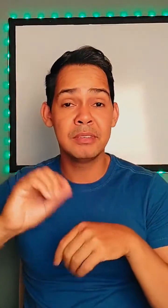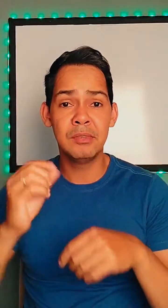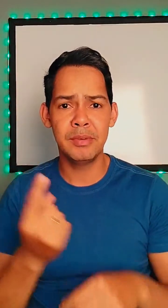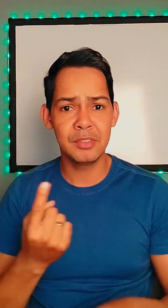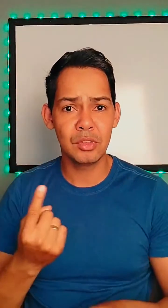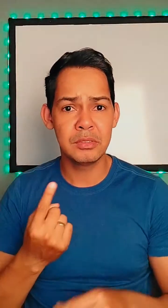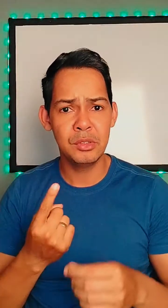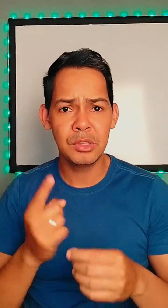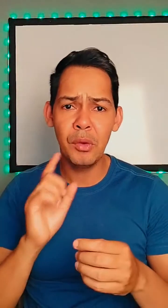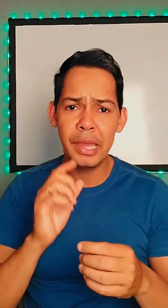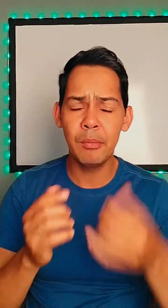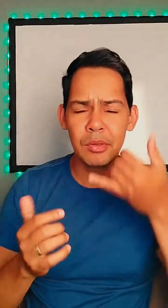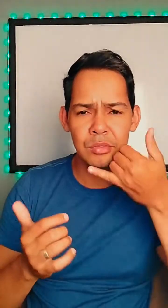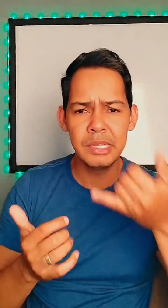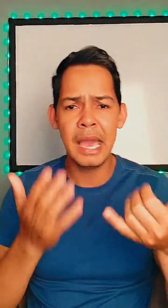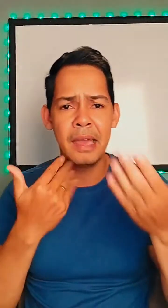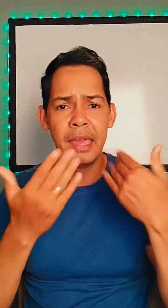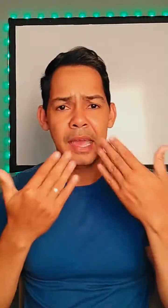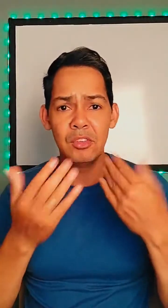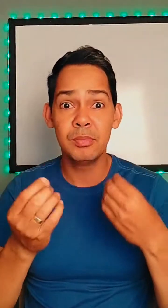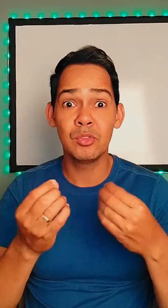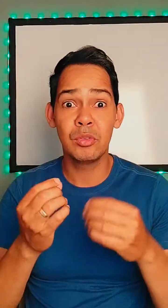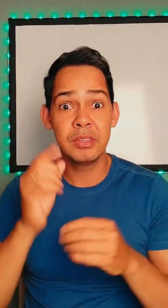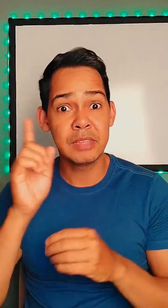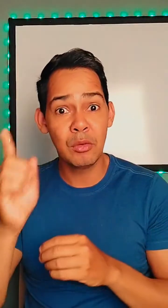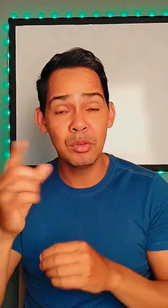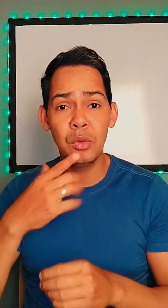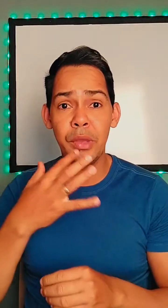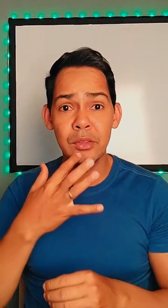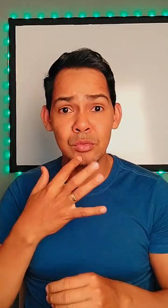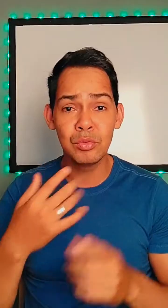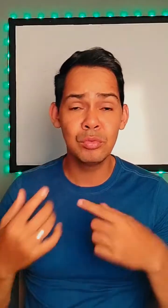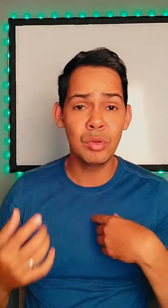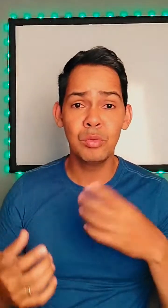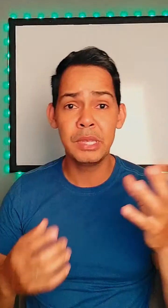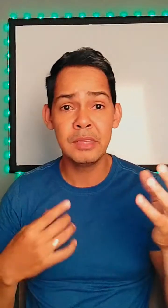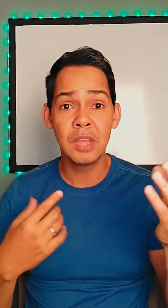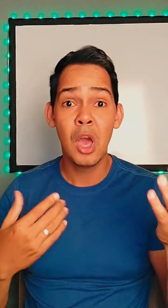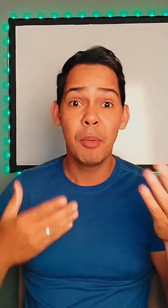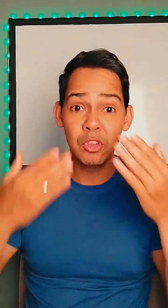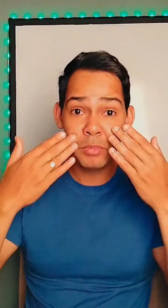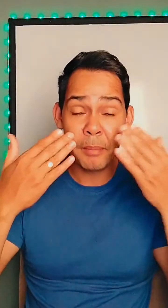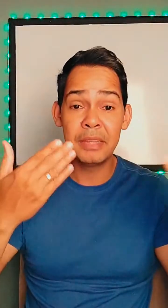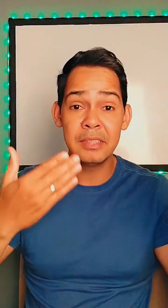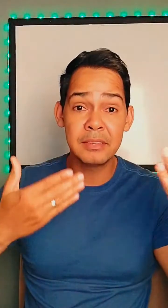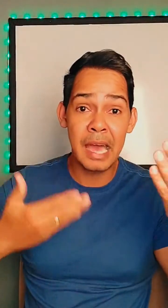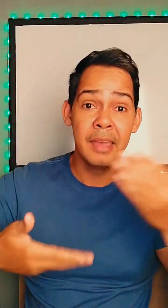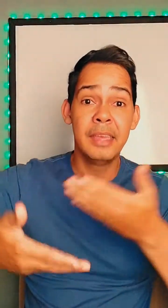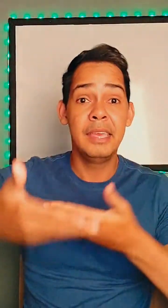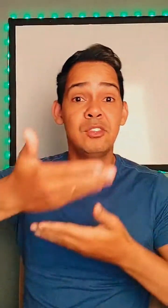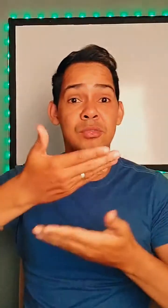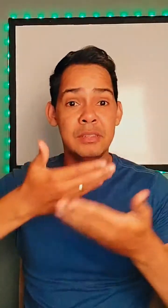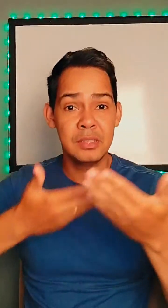fazer sozinho, não tem alguém, eu posso ligar, a gente pode conversar. O fulano conhece o surdo, eu não conheço, pode me apresentar e a gente fazer essa